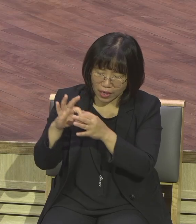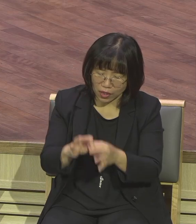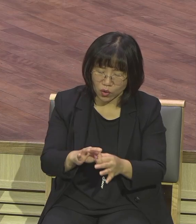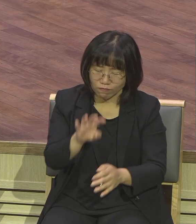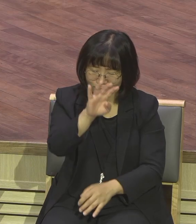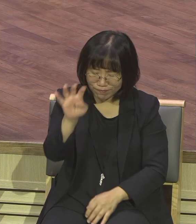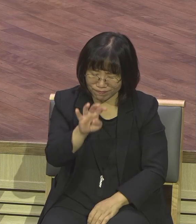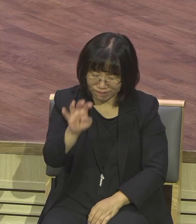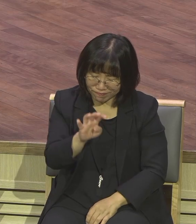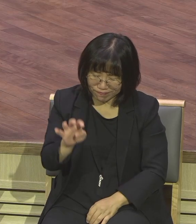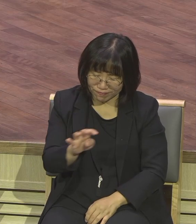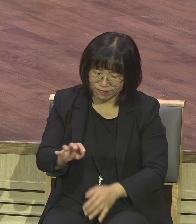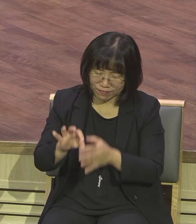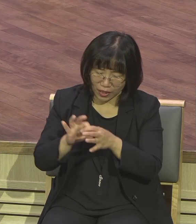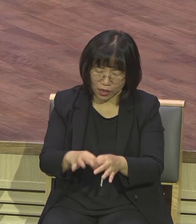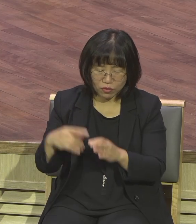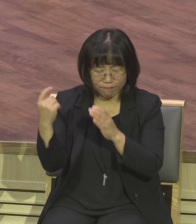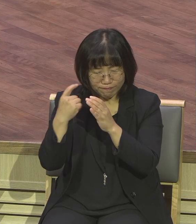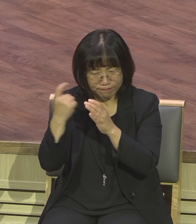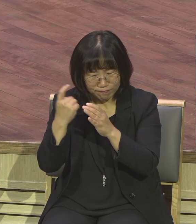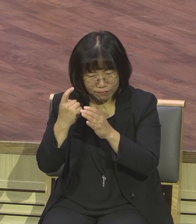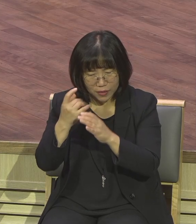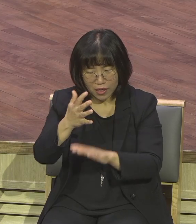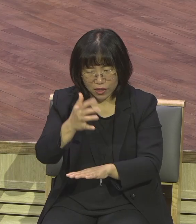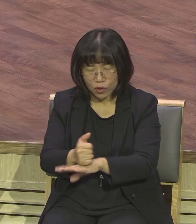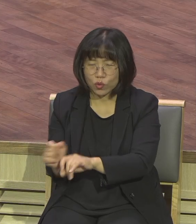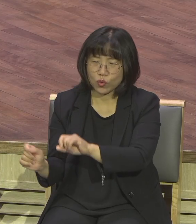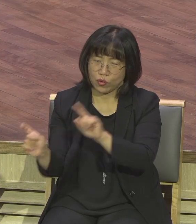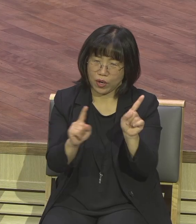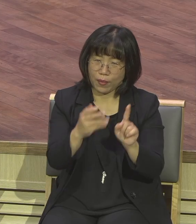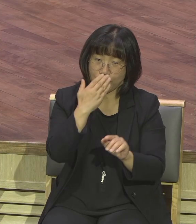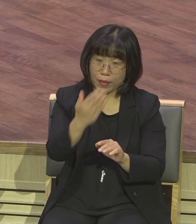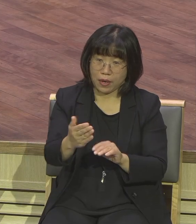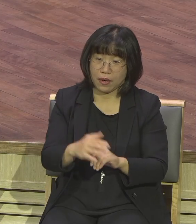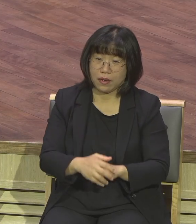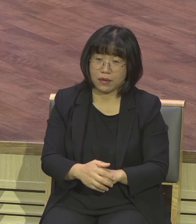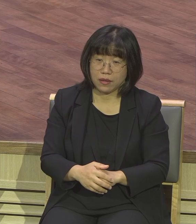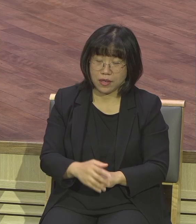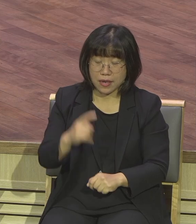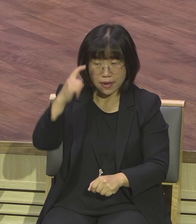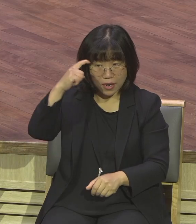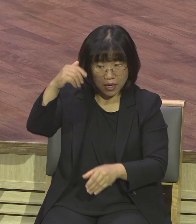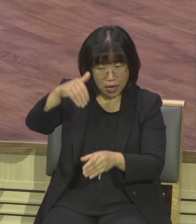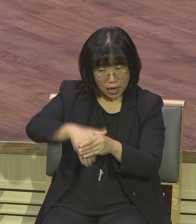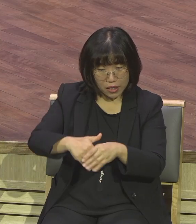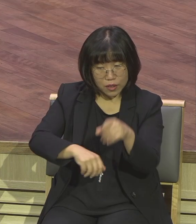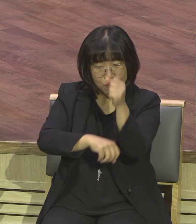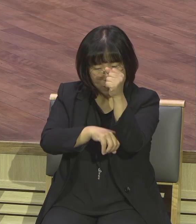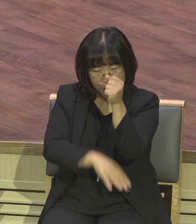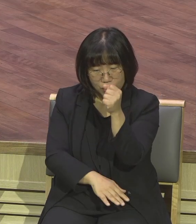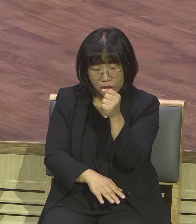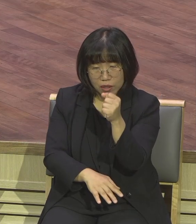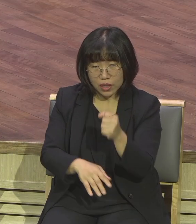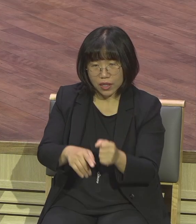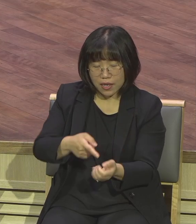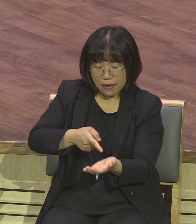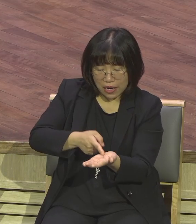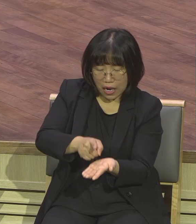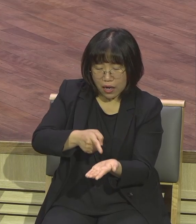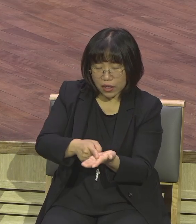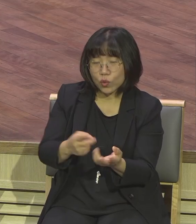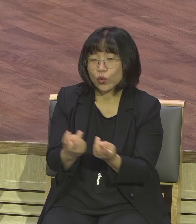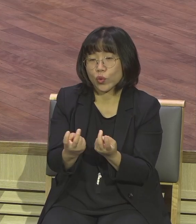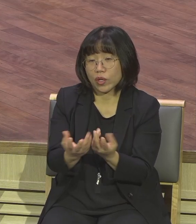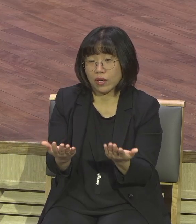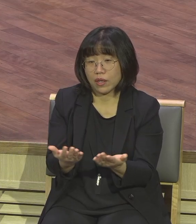오직이요 그게 그래야 회복되는 겁니다. 그래야 각인 뿌리 체질 각인 뿌리 각인이 그냥 됩니까 각인이